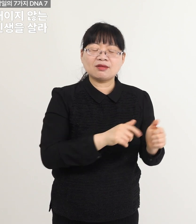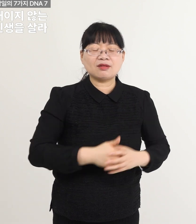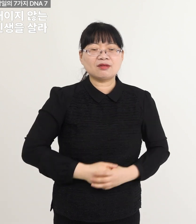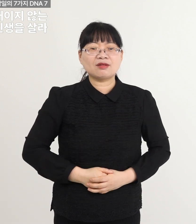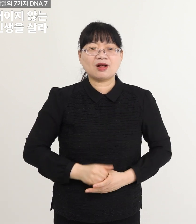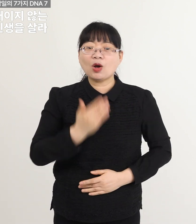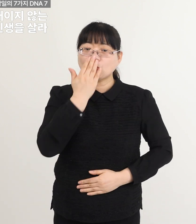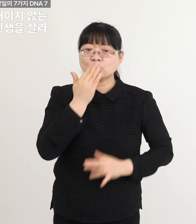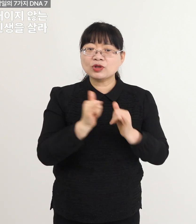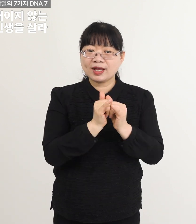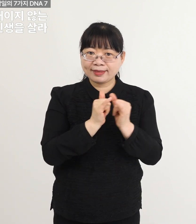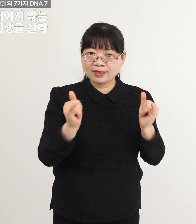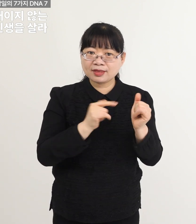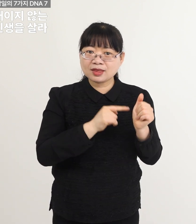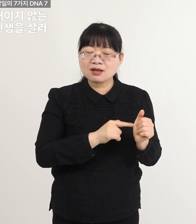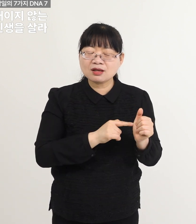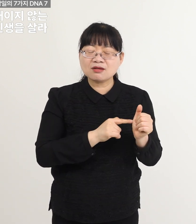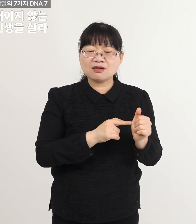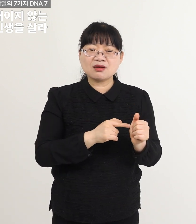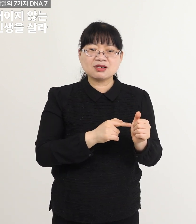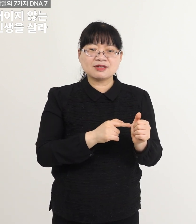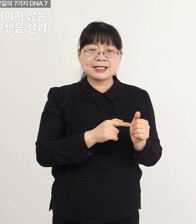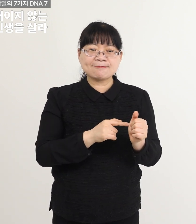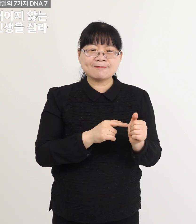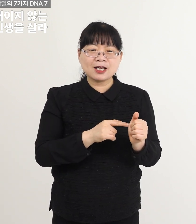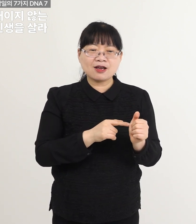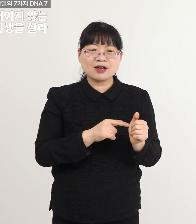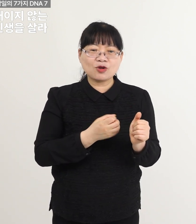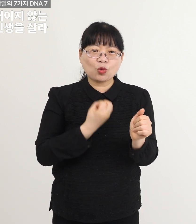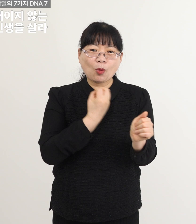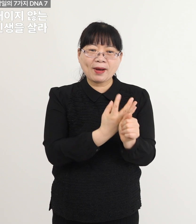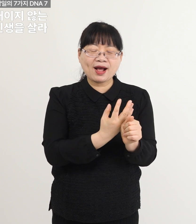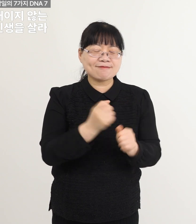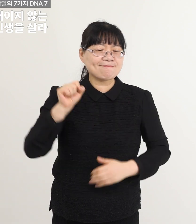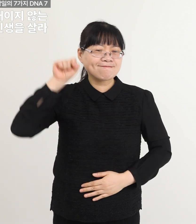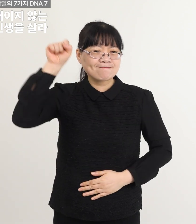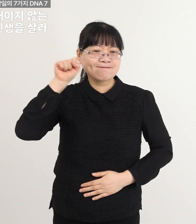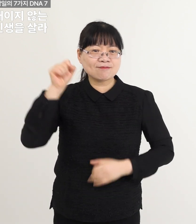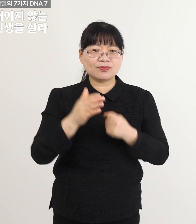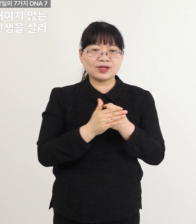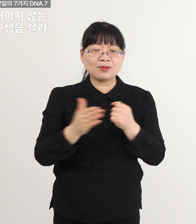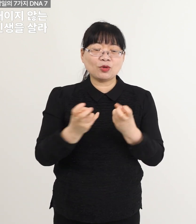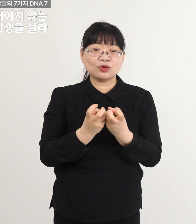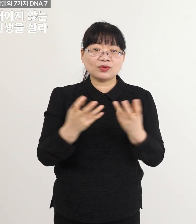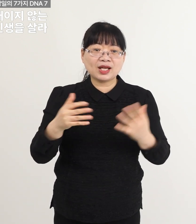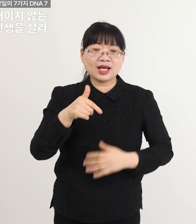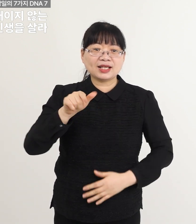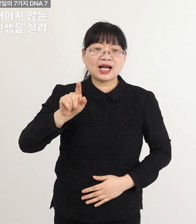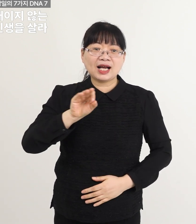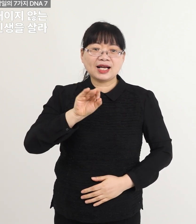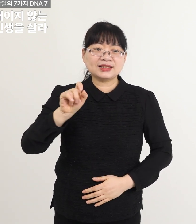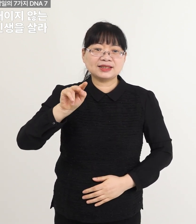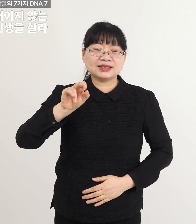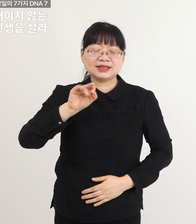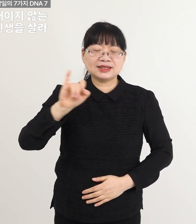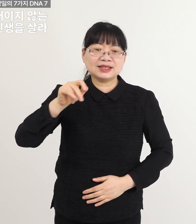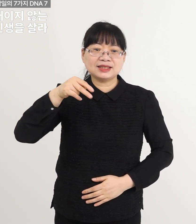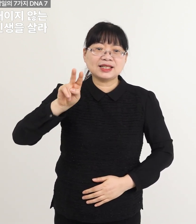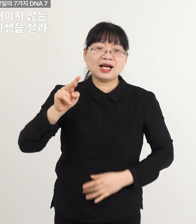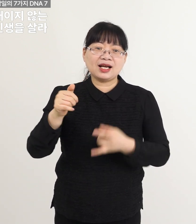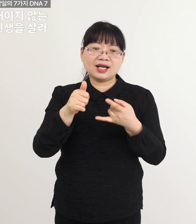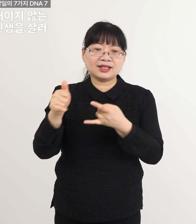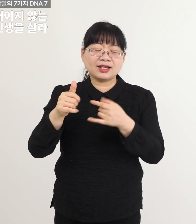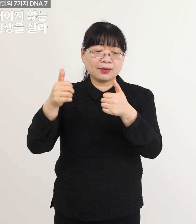네, 유대인들이 강력하게 고발을 해서 할 수 없이 가이사에게 재판을